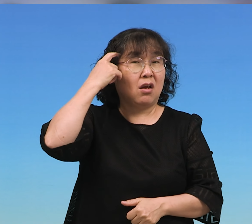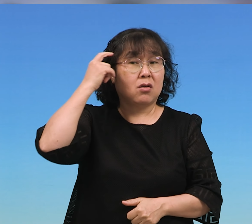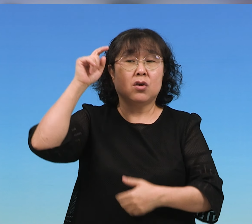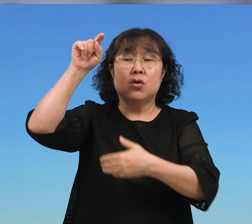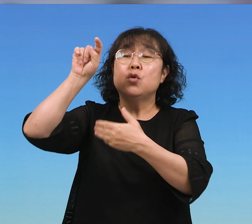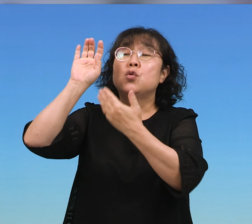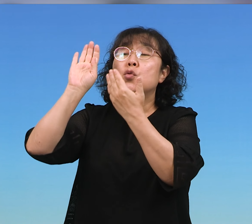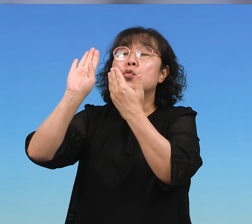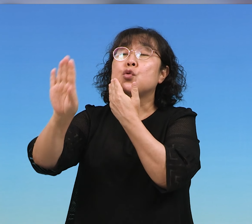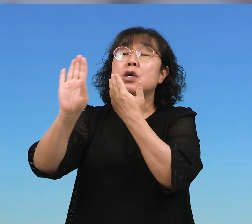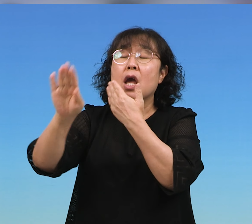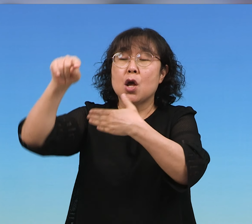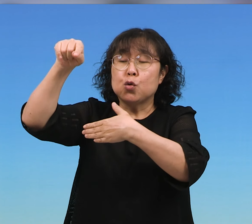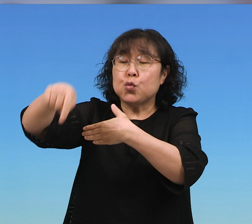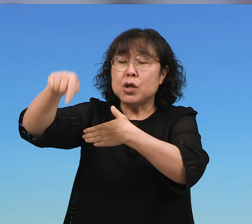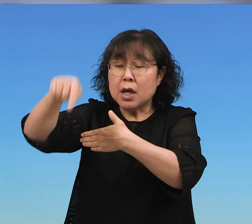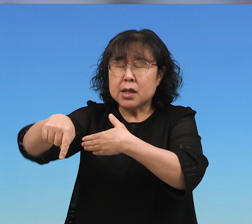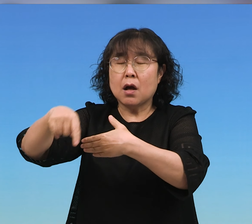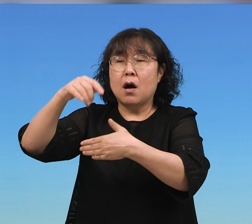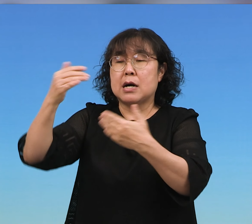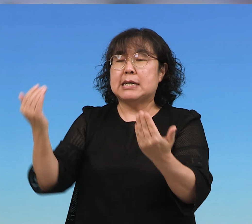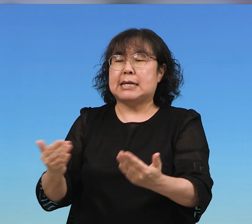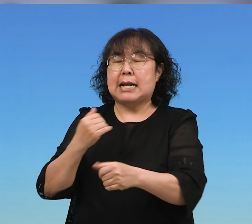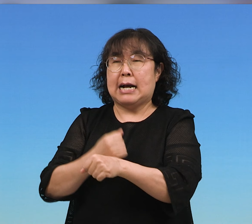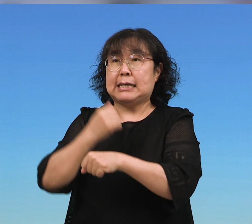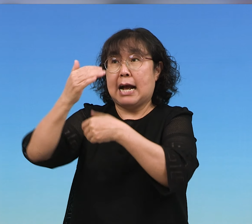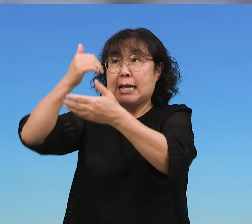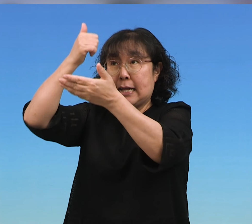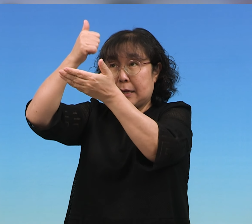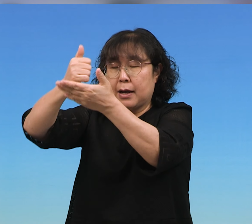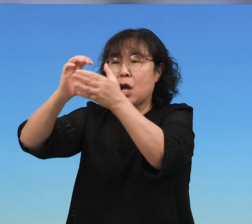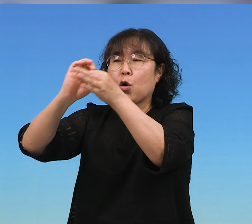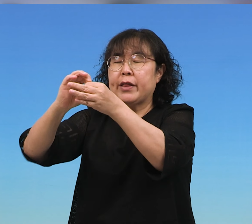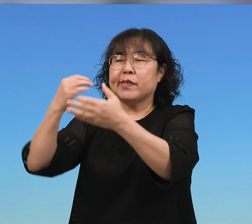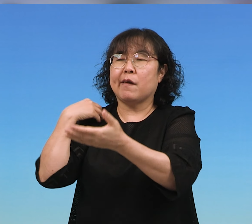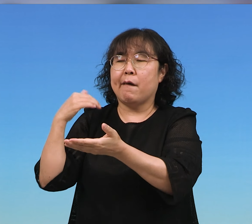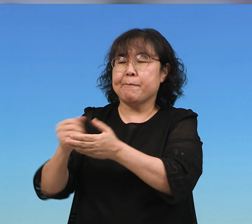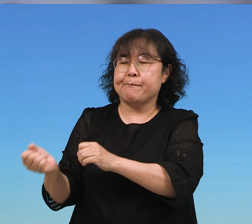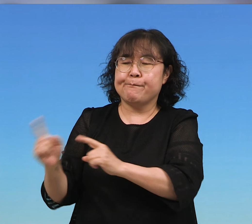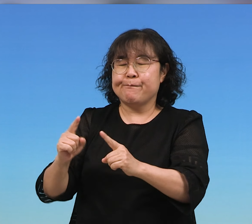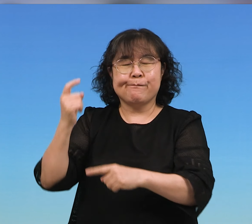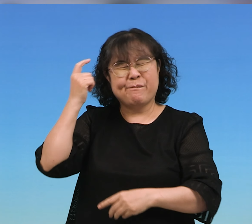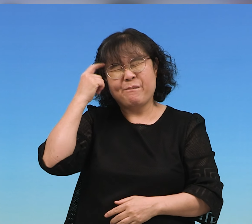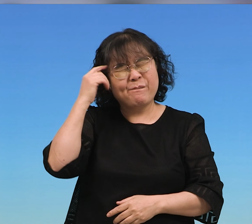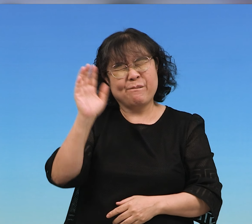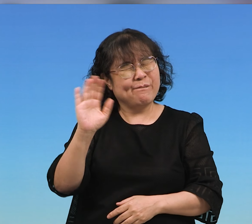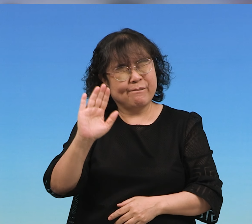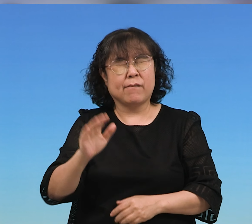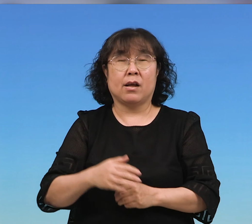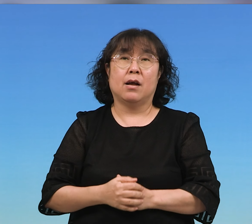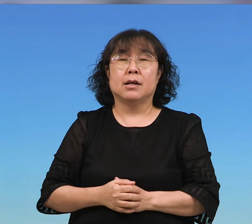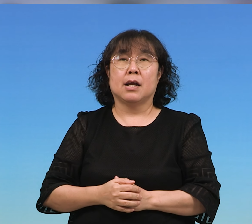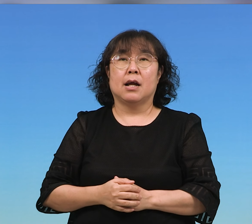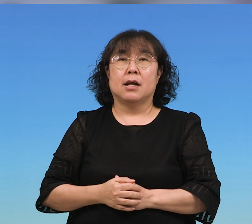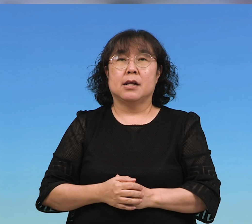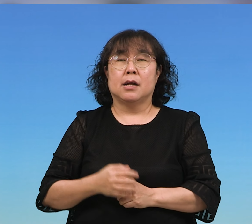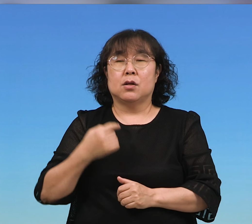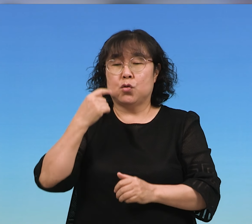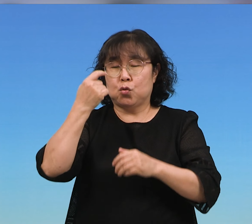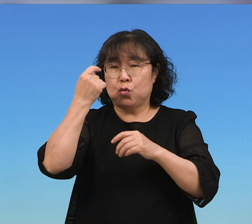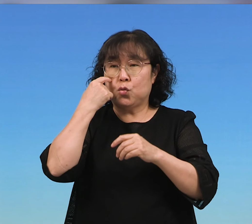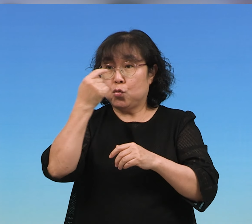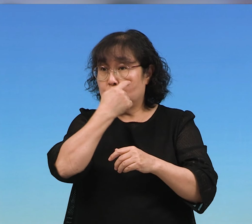일이에요. 그 배후에 계시는 하나님, 그 배후에서 일하는 하나님과의 회복은 생각을 못하고 그 눈에 보이는